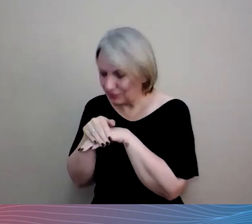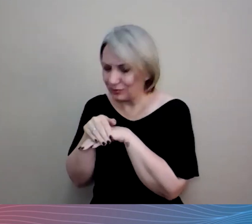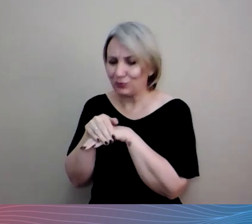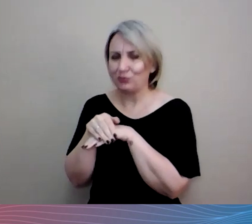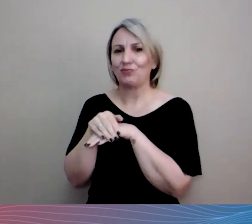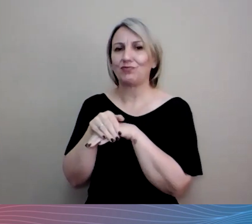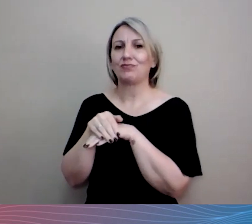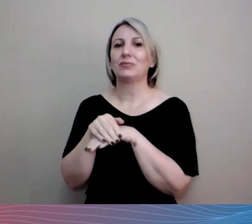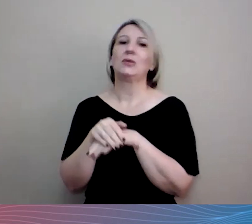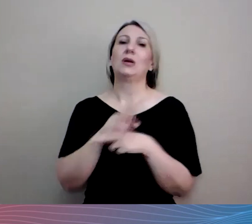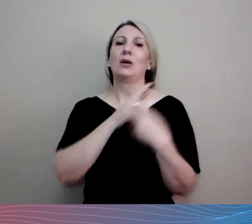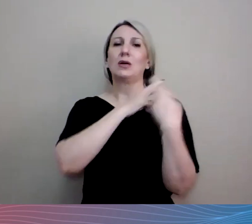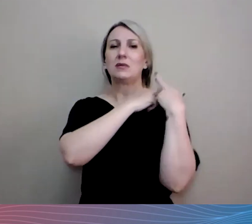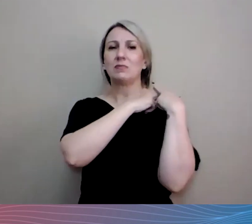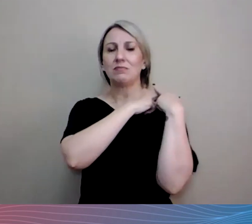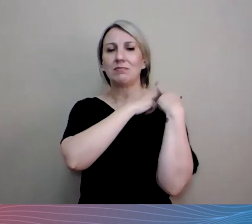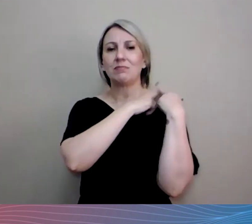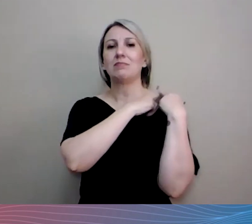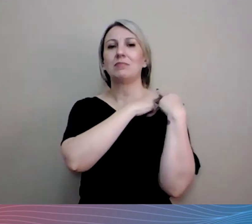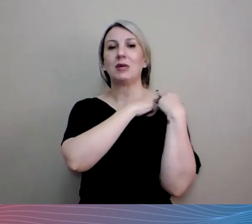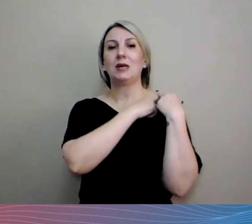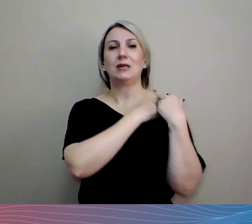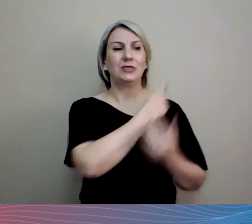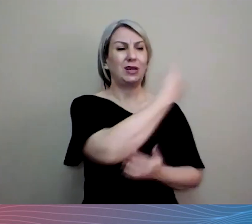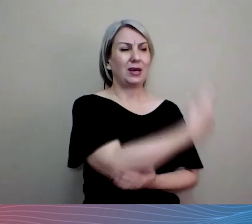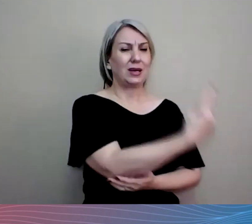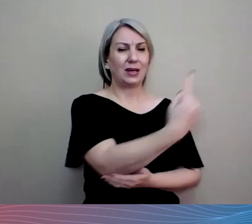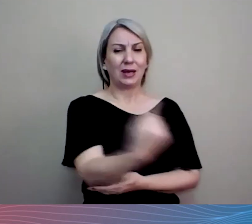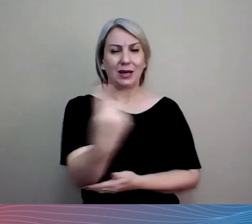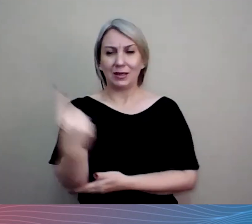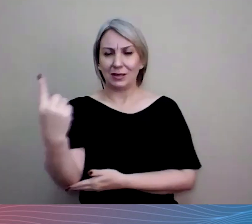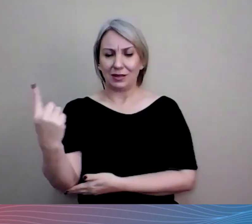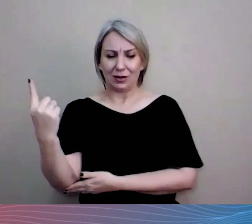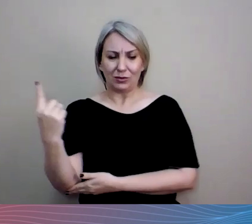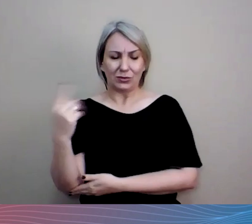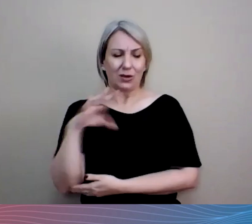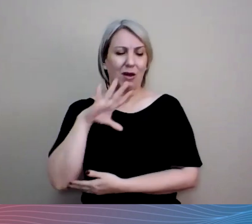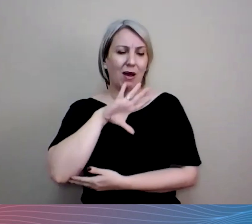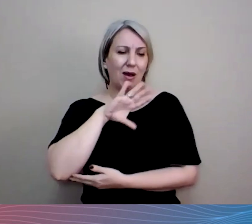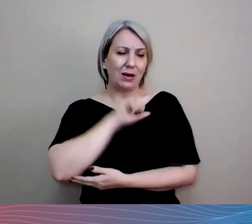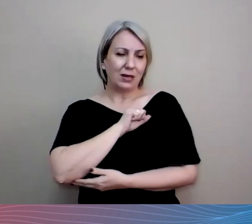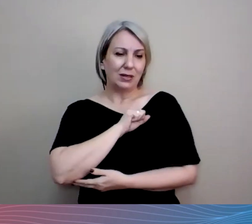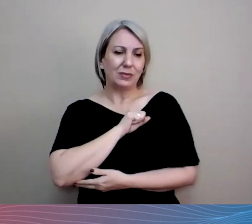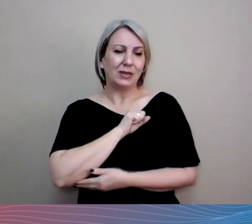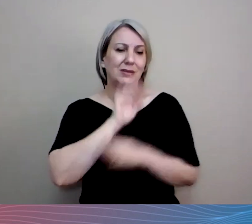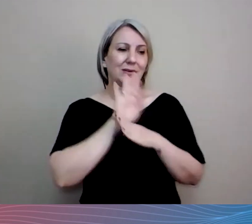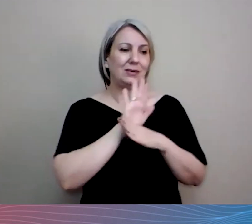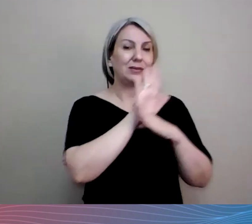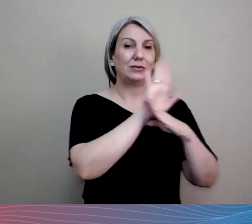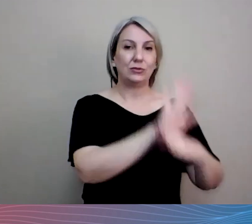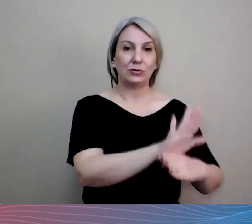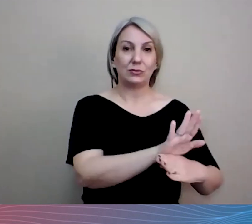suportando-vos uns aos outros em amor. Que tipo de andar? Que tipo de proceder? Que tipo